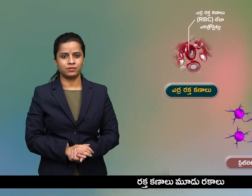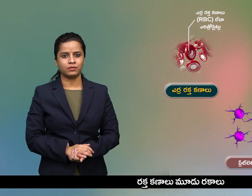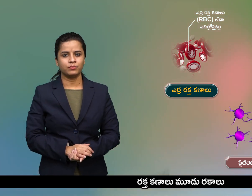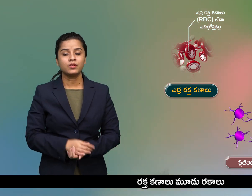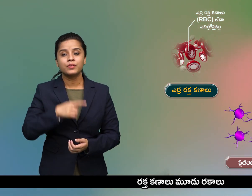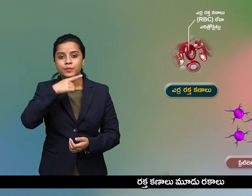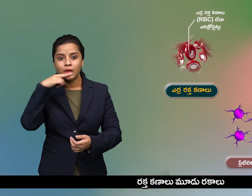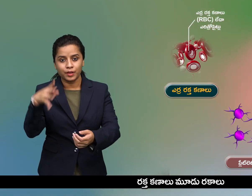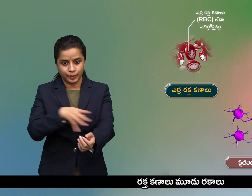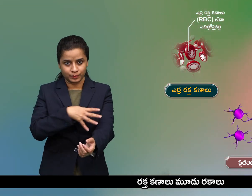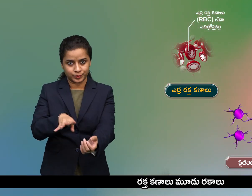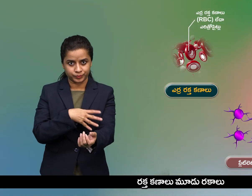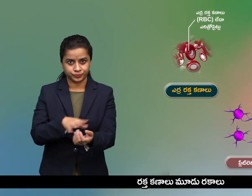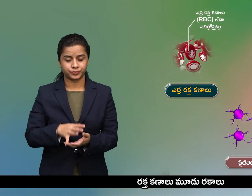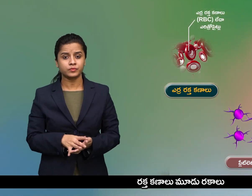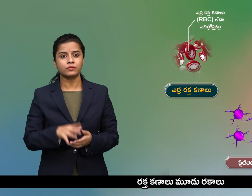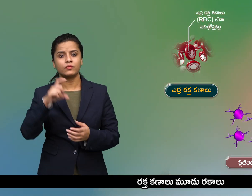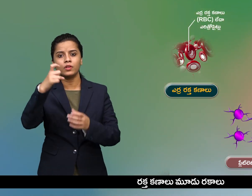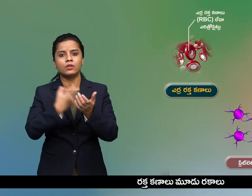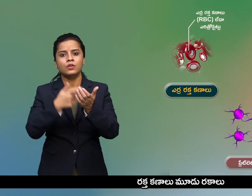రక్త కణాలు 3 రకాలు.